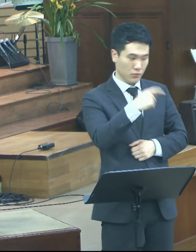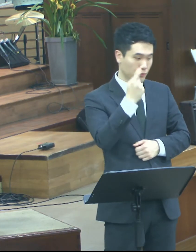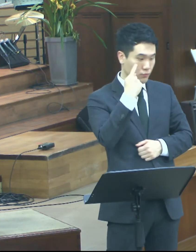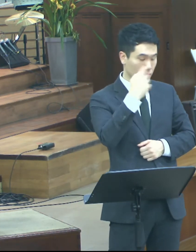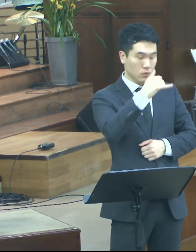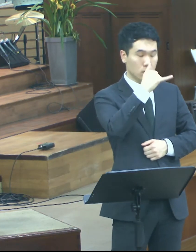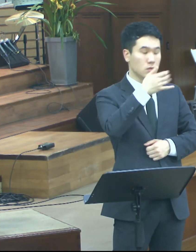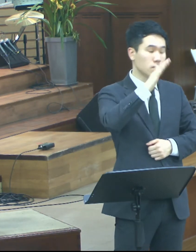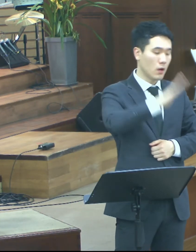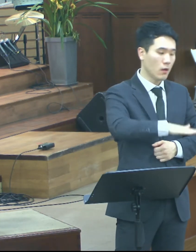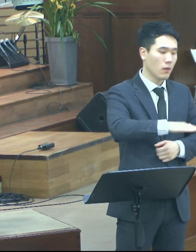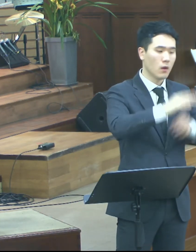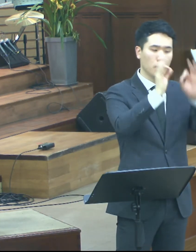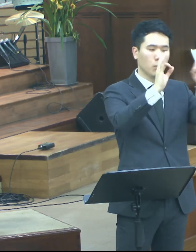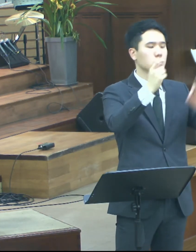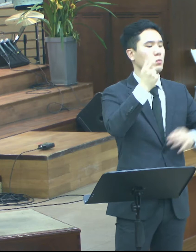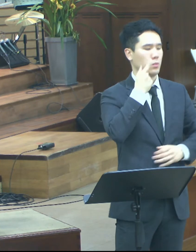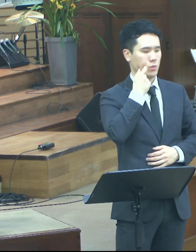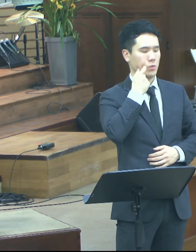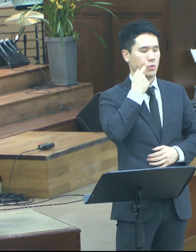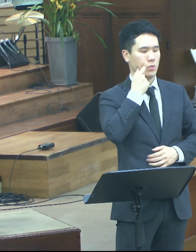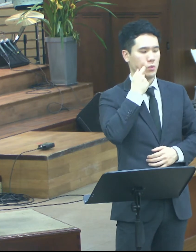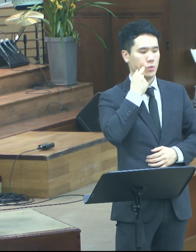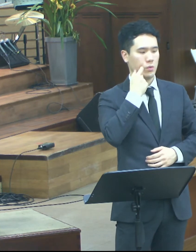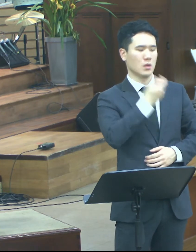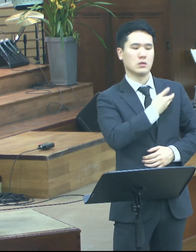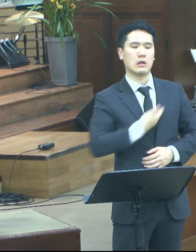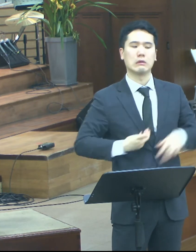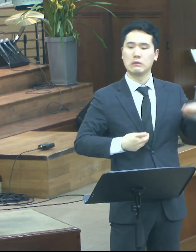못하며 제자들은 아직 볼 수가 없었어요.